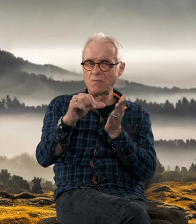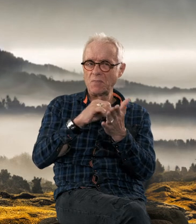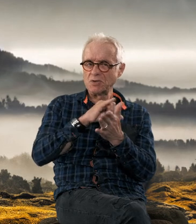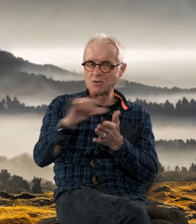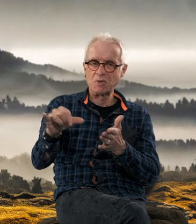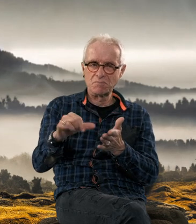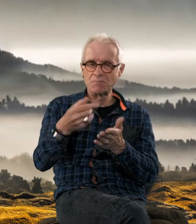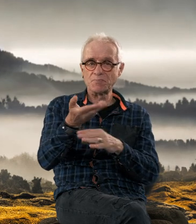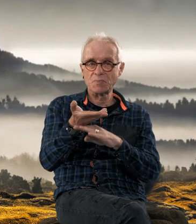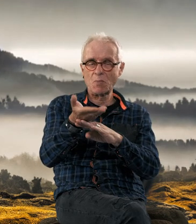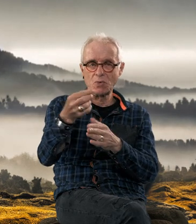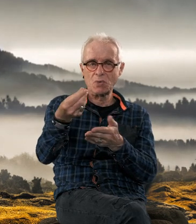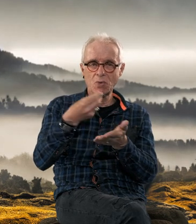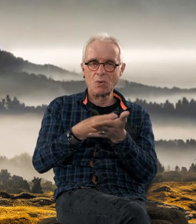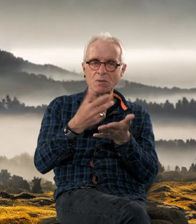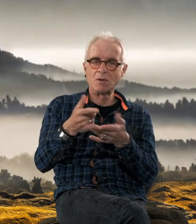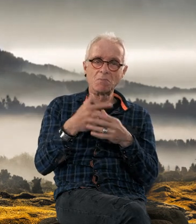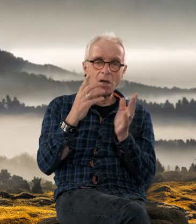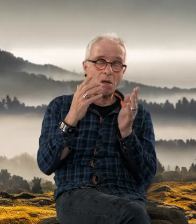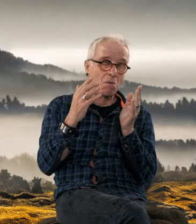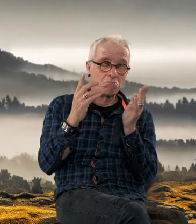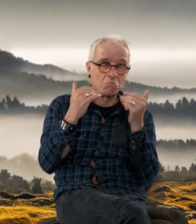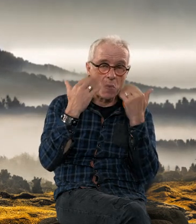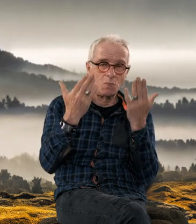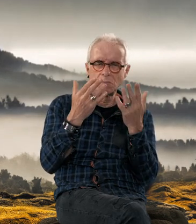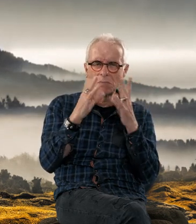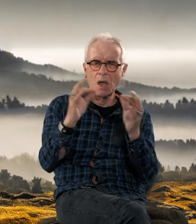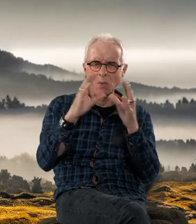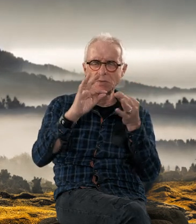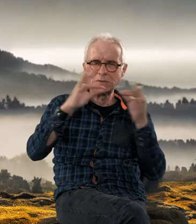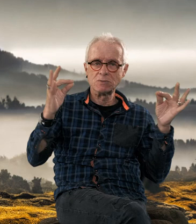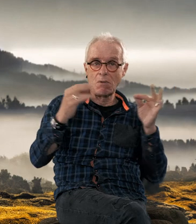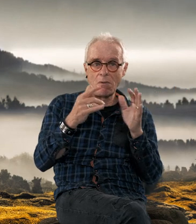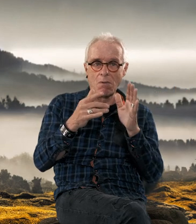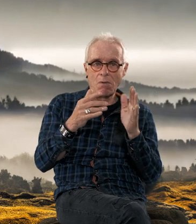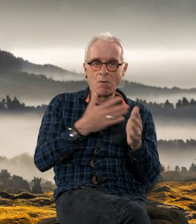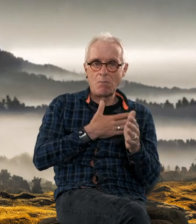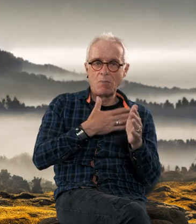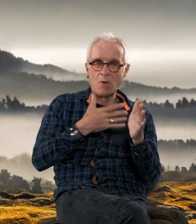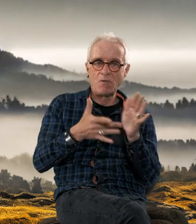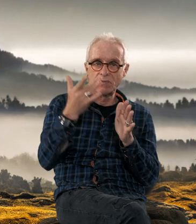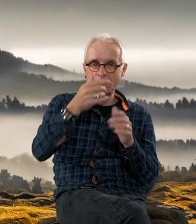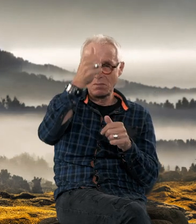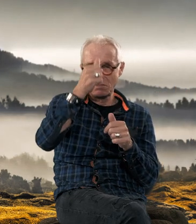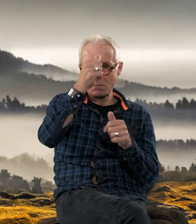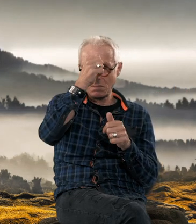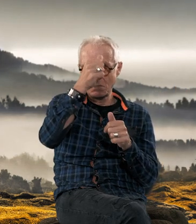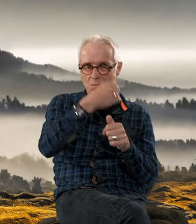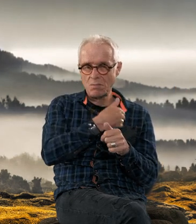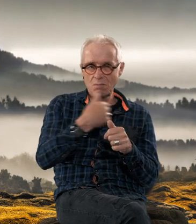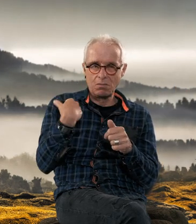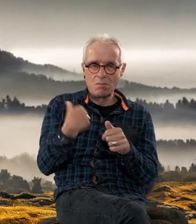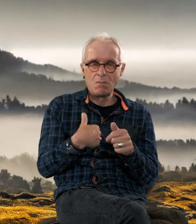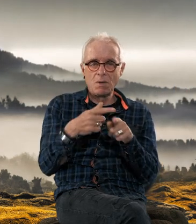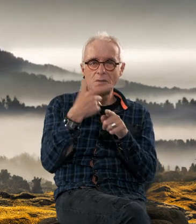Par esprit d'humilité il racontait son histoire alors tous s'enfuyaient en faisant des signes de croix. Dans les